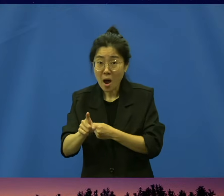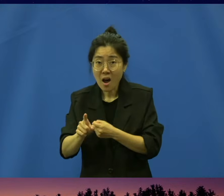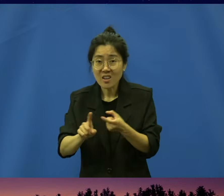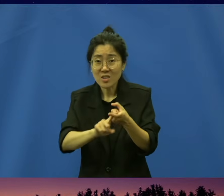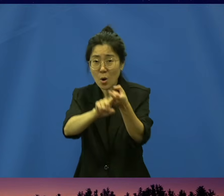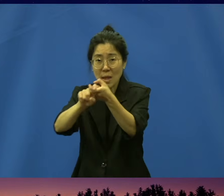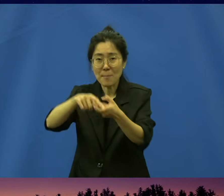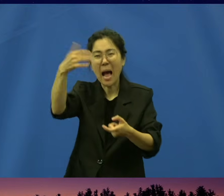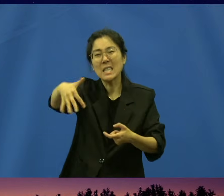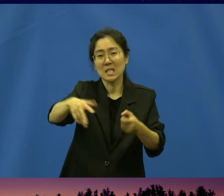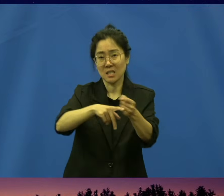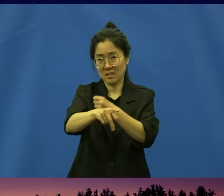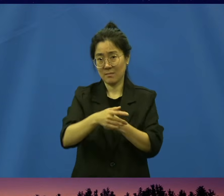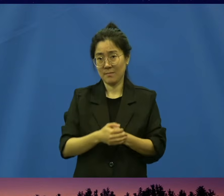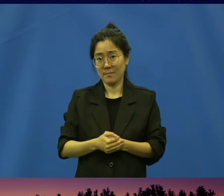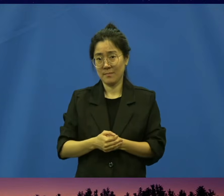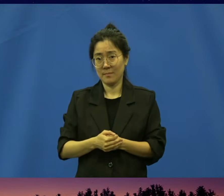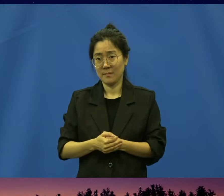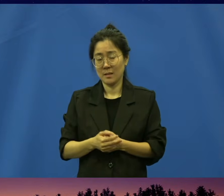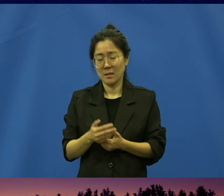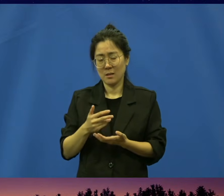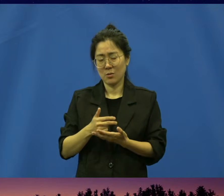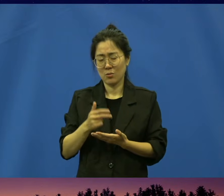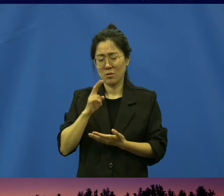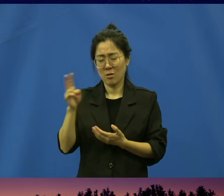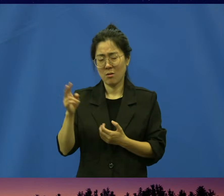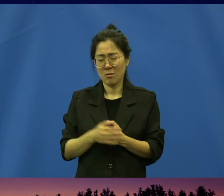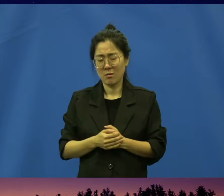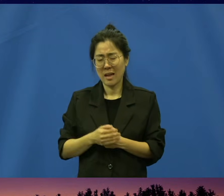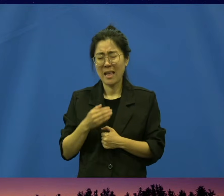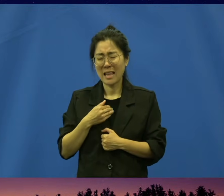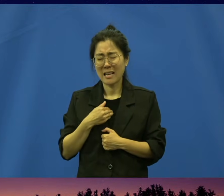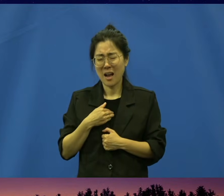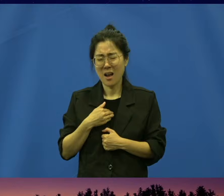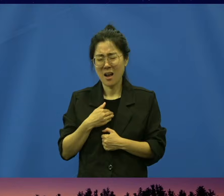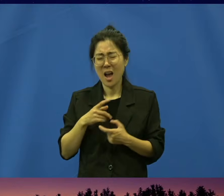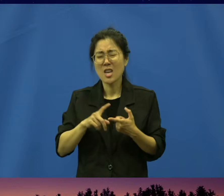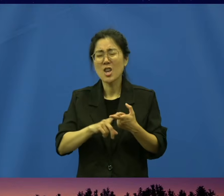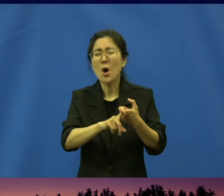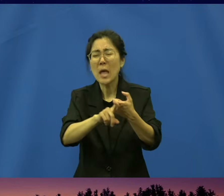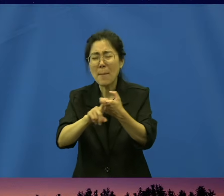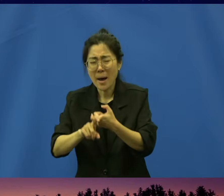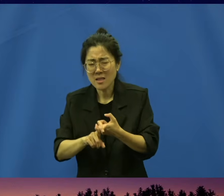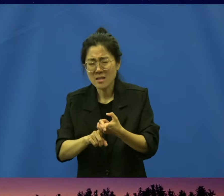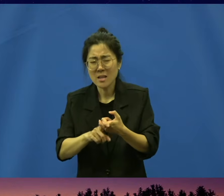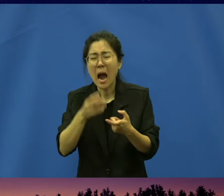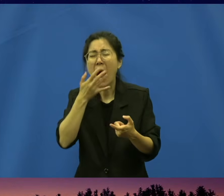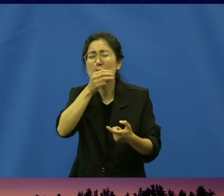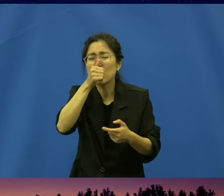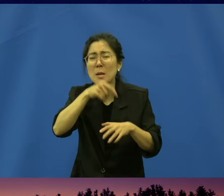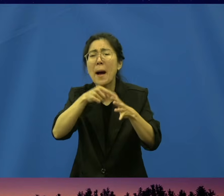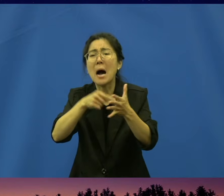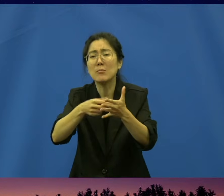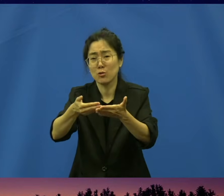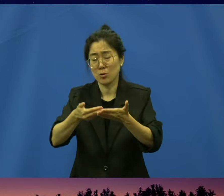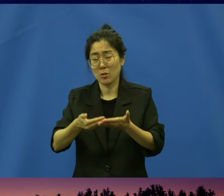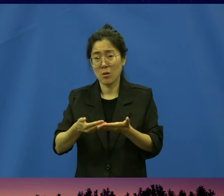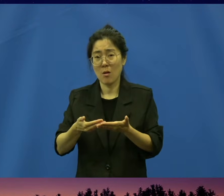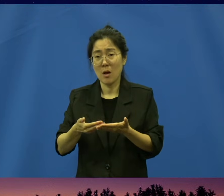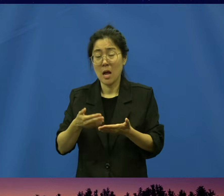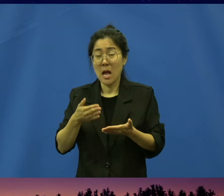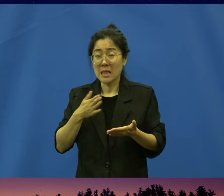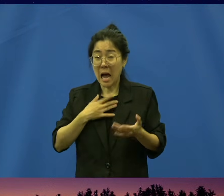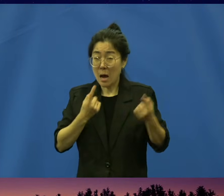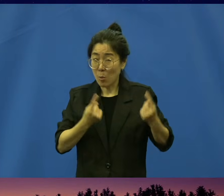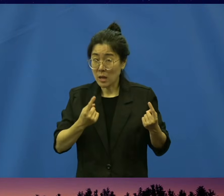저녁 우리는 주여 나에게 연합하는 마음을 주시옵소서. 겸손한 마음, 사랑의 마음, 남을 나보다 낮게 여기는